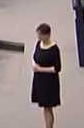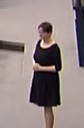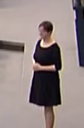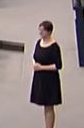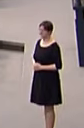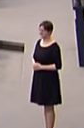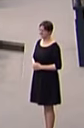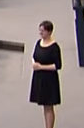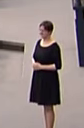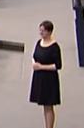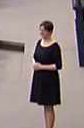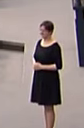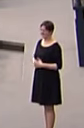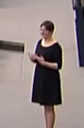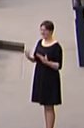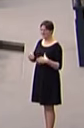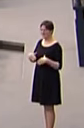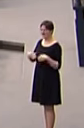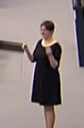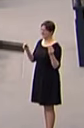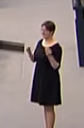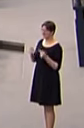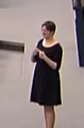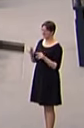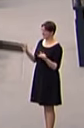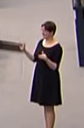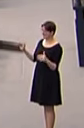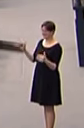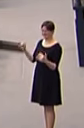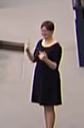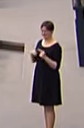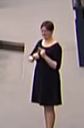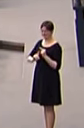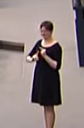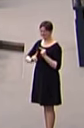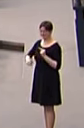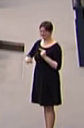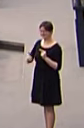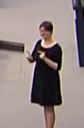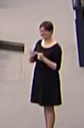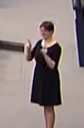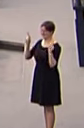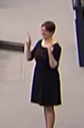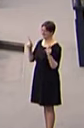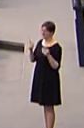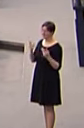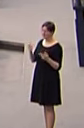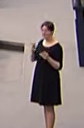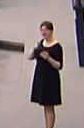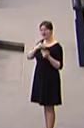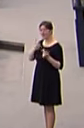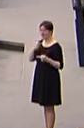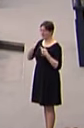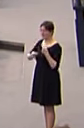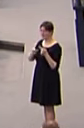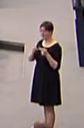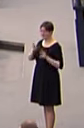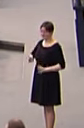Es ist am Anfang immer ungewohnt, so im Blick von allen zu stehen. Insofern, jetzt machen wir es ganz formell, wie es auch sonst der Fall